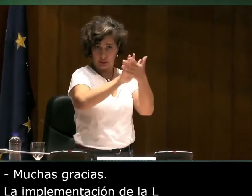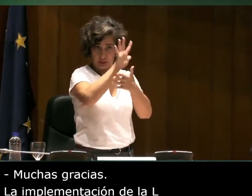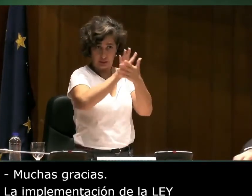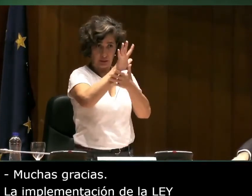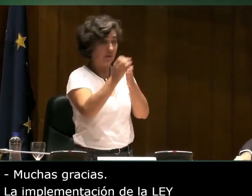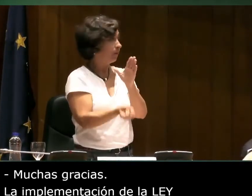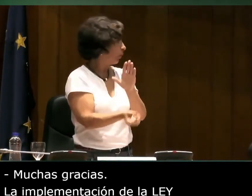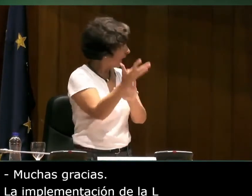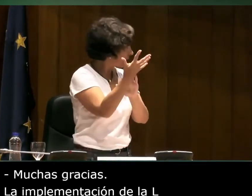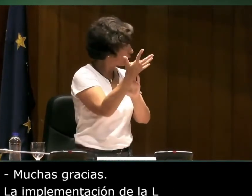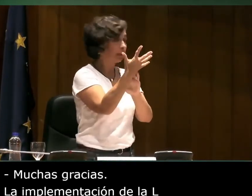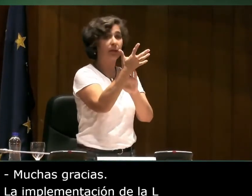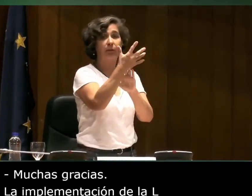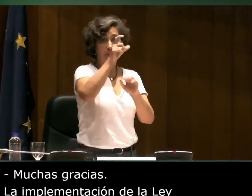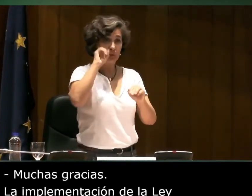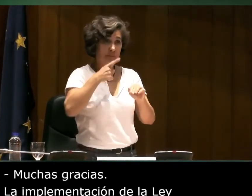posicionamiento.